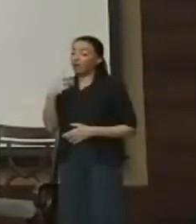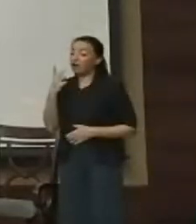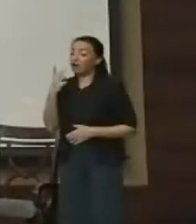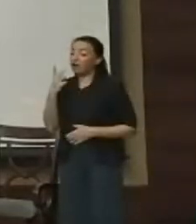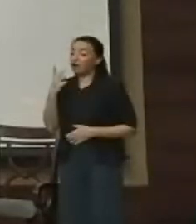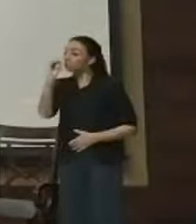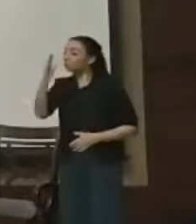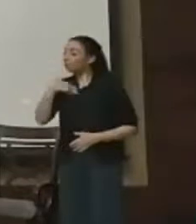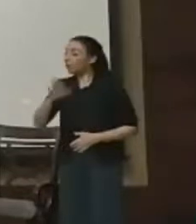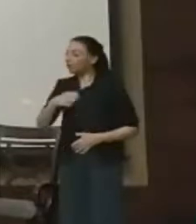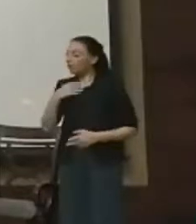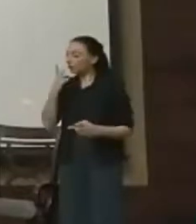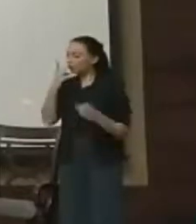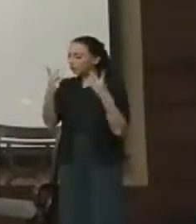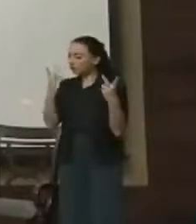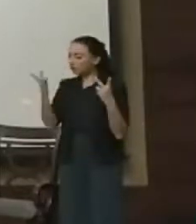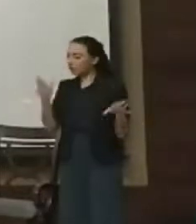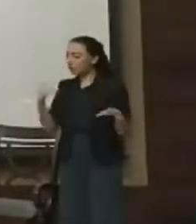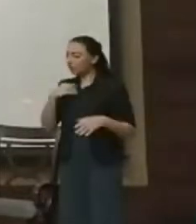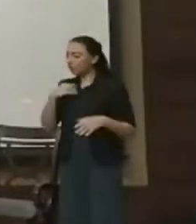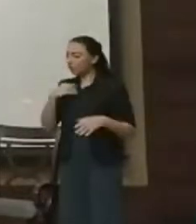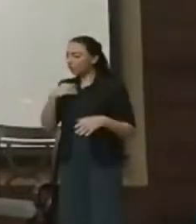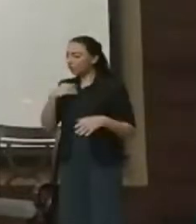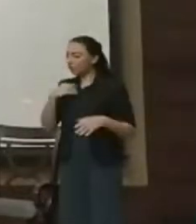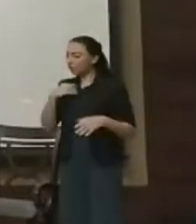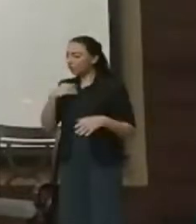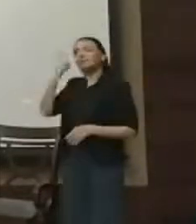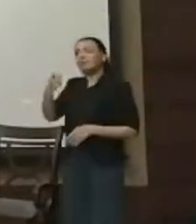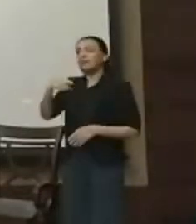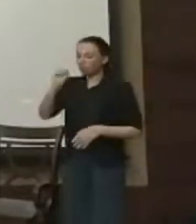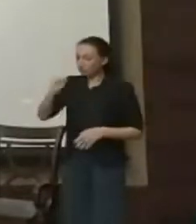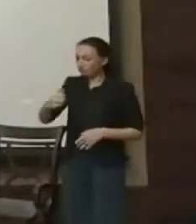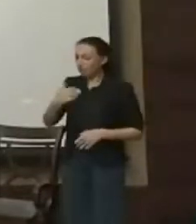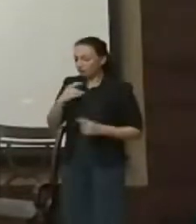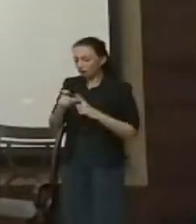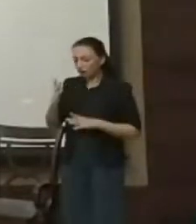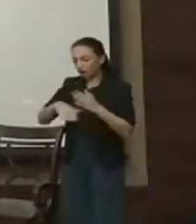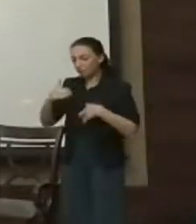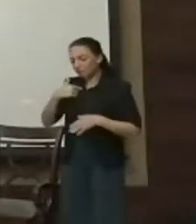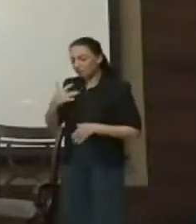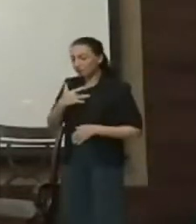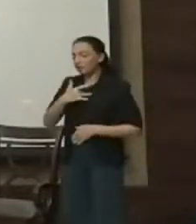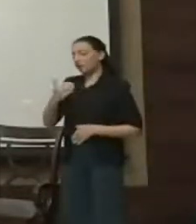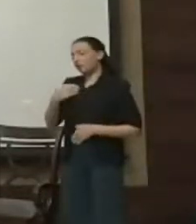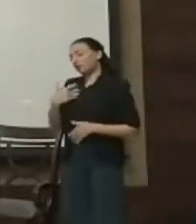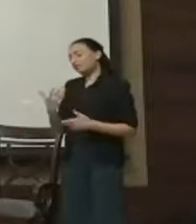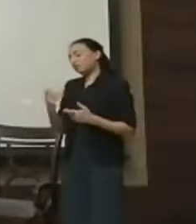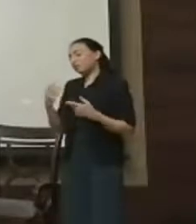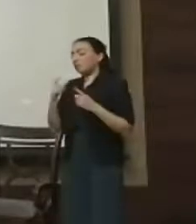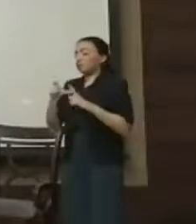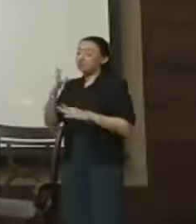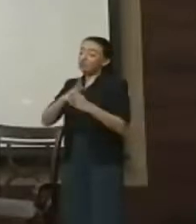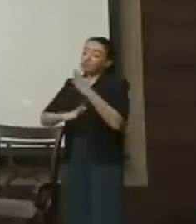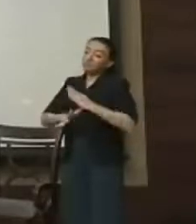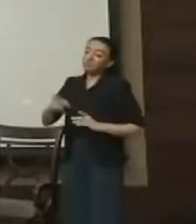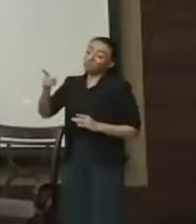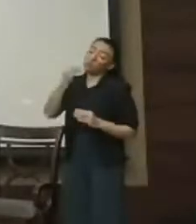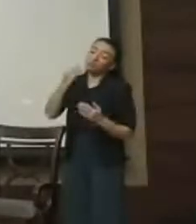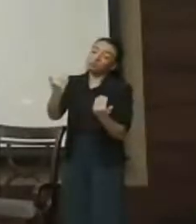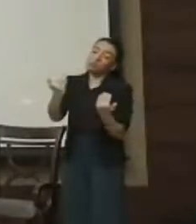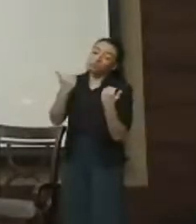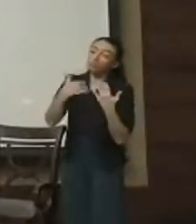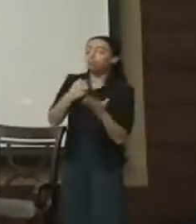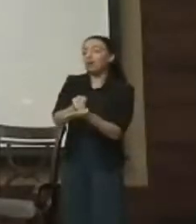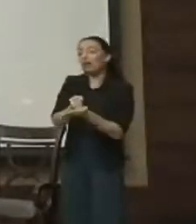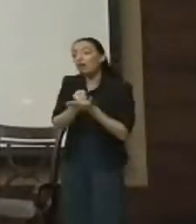बार मैं अपने आप को भी सोचता हूँ ऐसे कि they also think that it's an entitlement, welfare, or